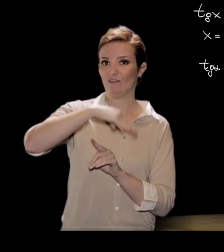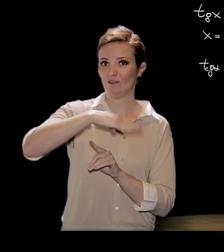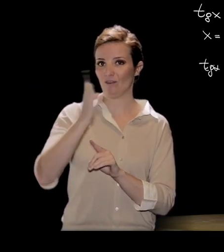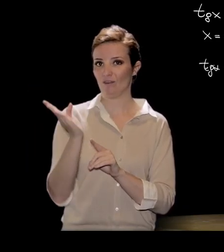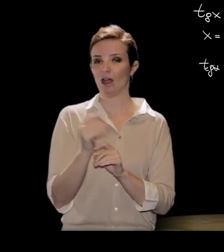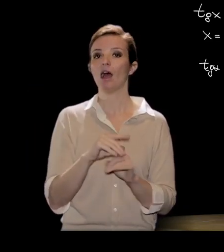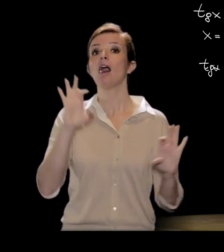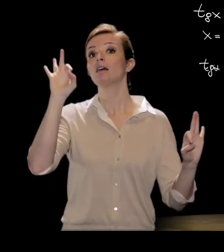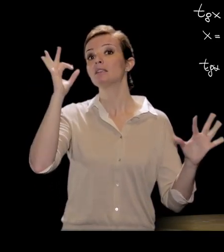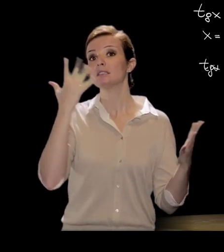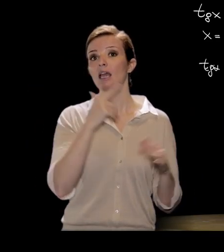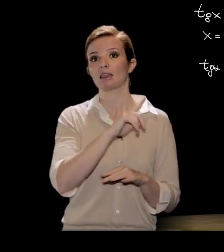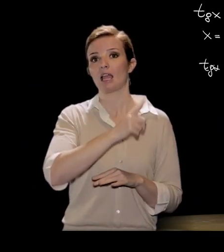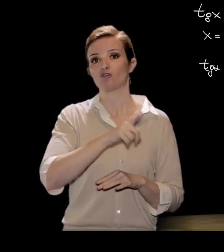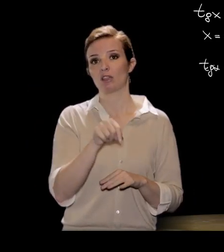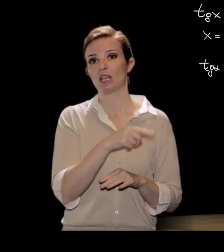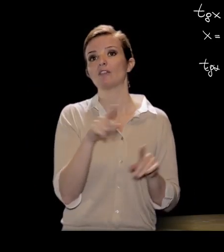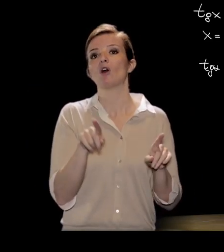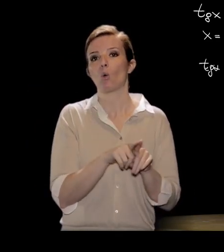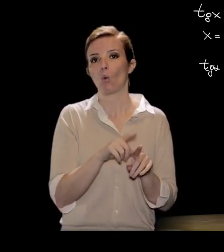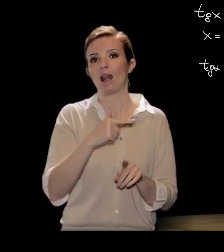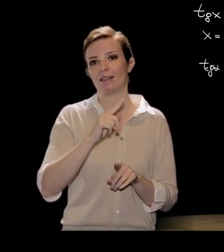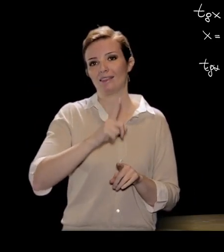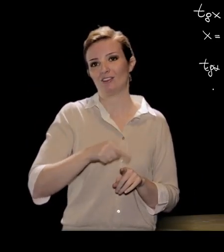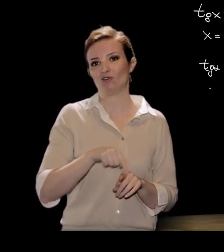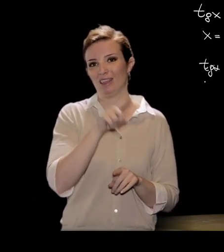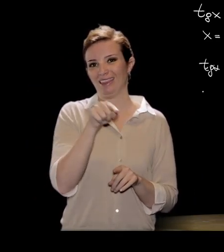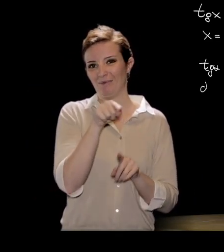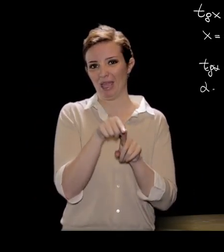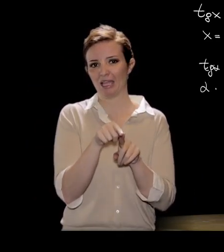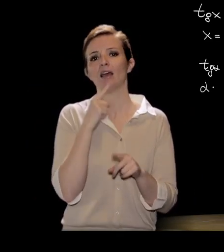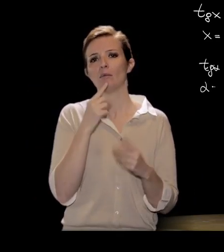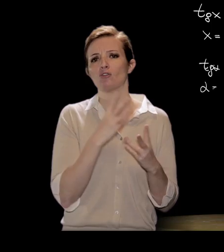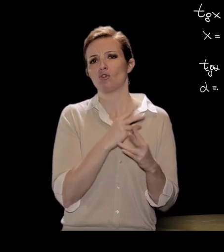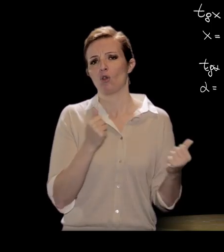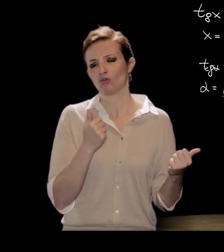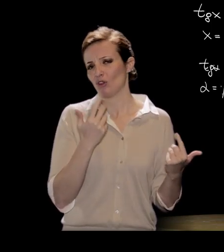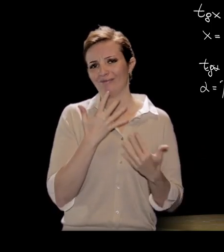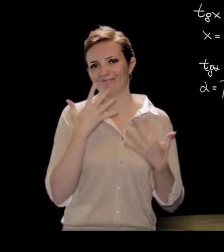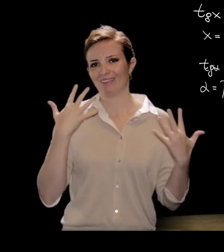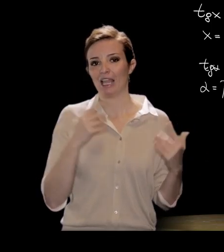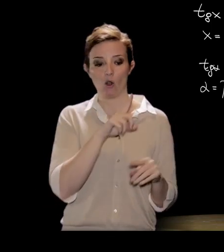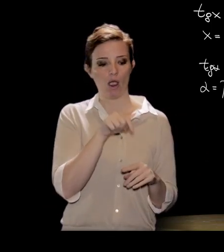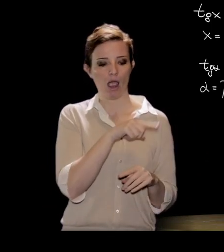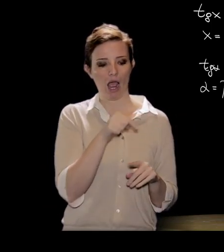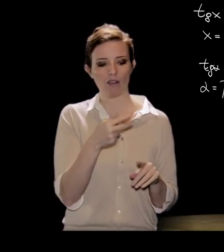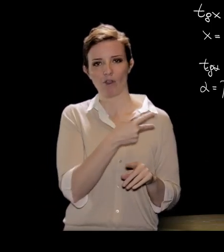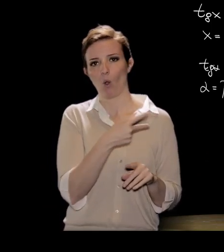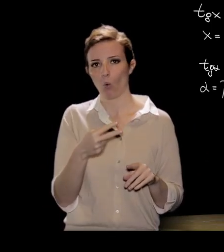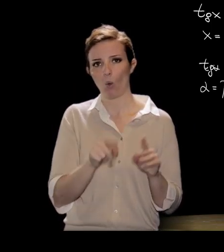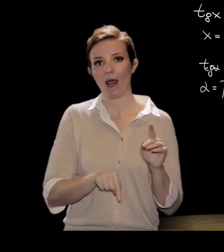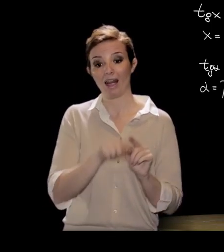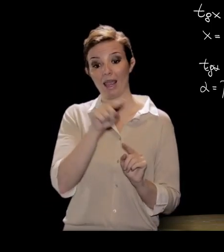α è uguale a tangente β, vogliamo risolvere questa equazione, la soluzione evidentemente sarà α uguale a β